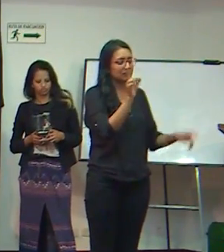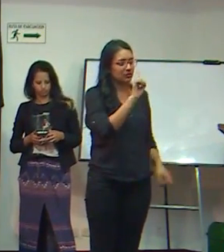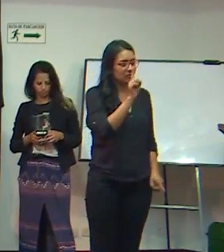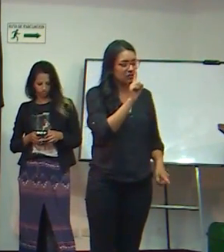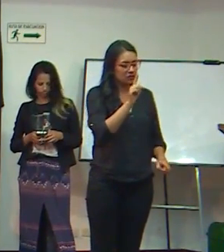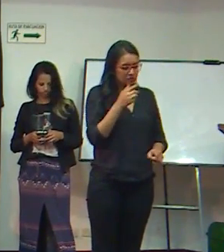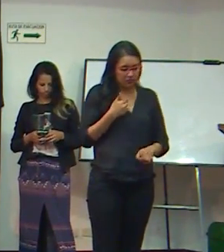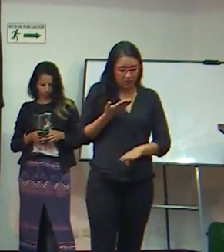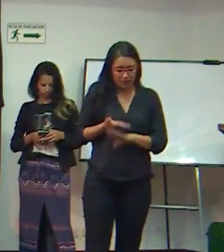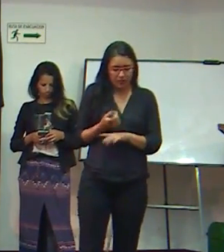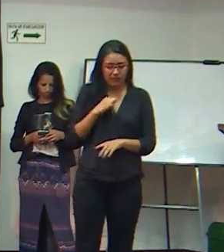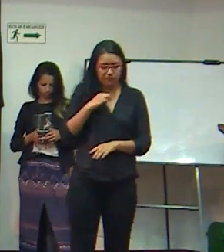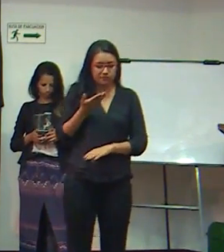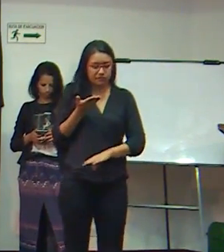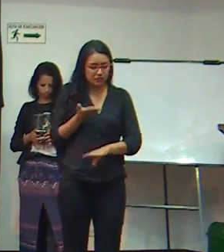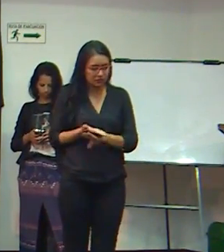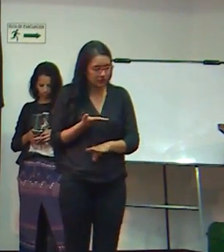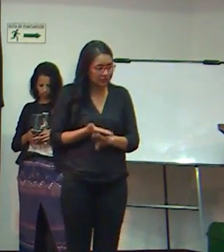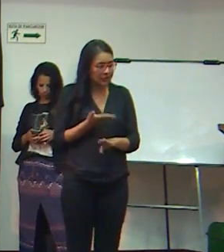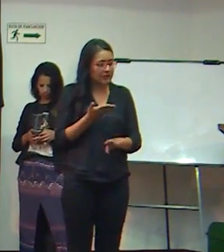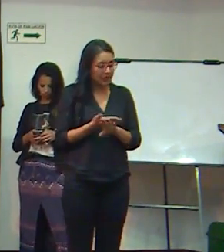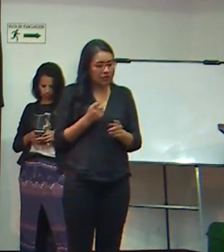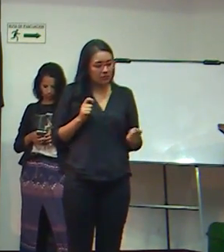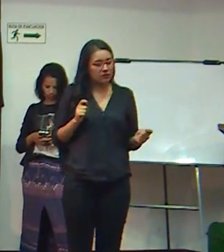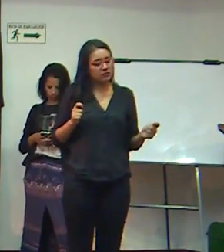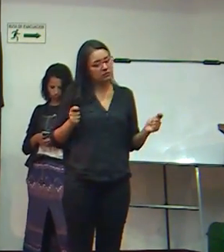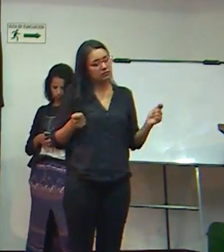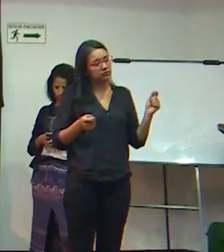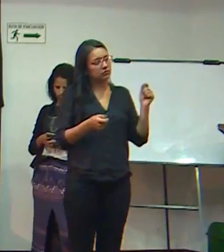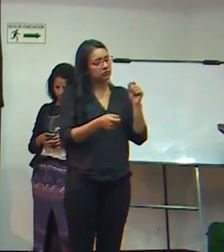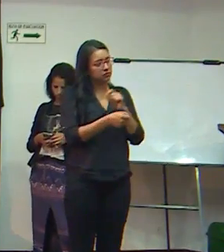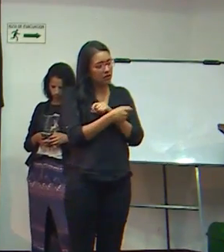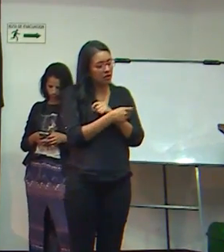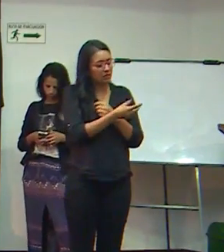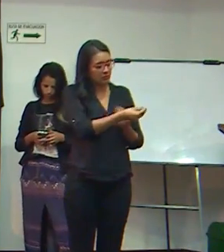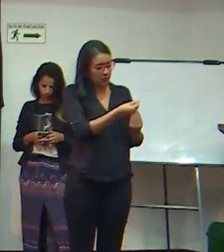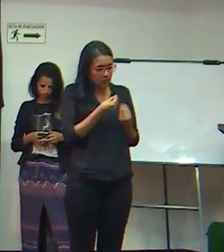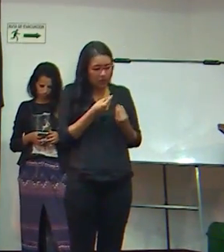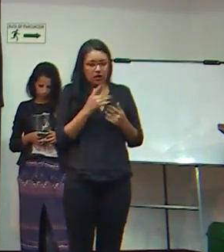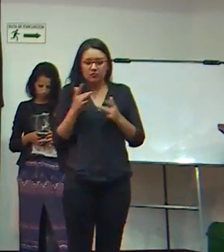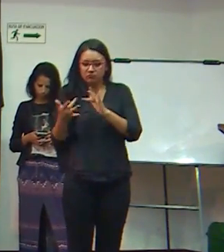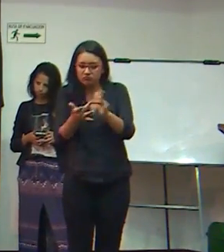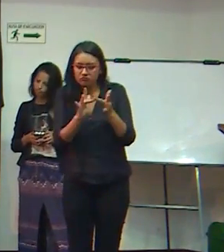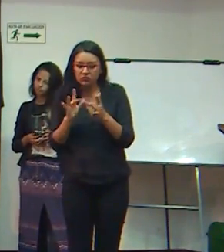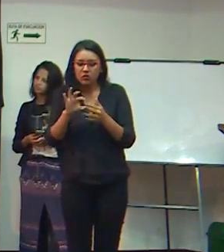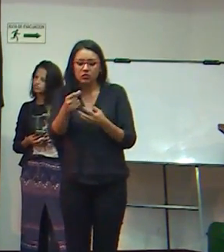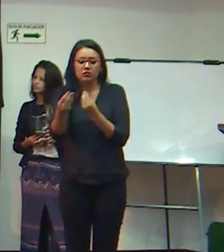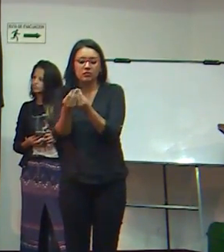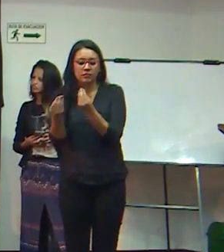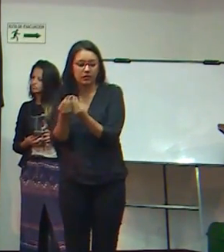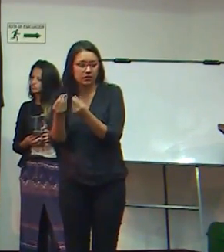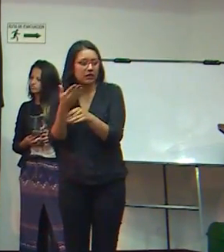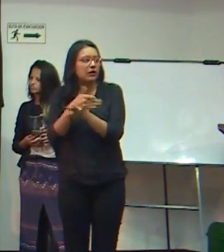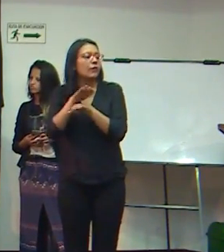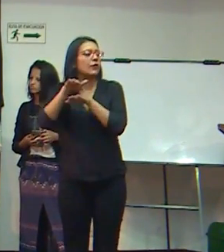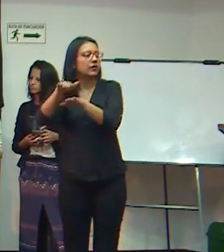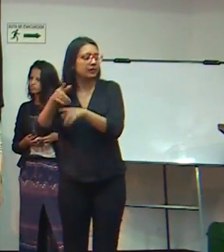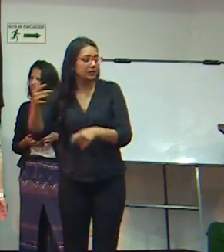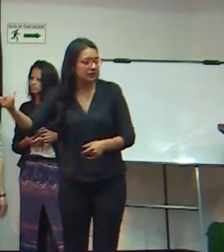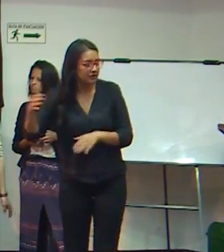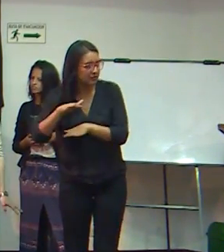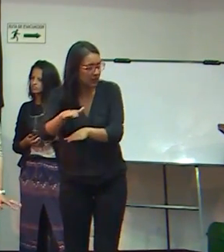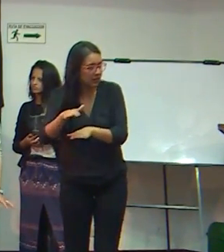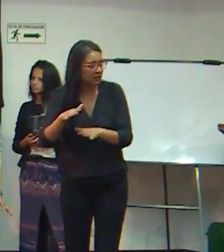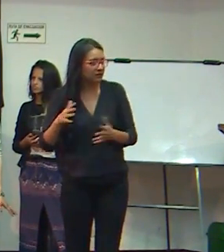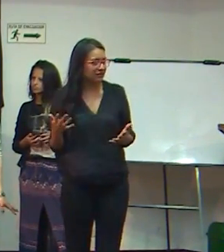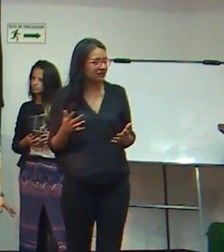esas iniciativas las podamos ir transitando en otras instancias, con otros compañeros como los representantes,